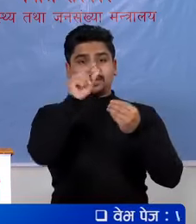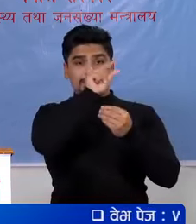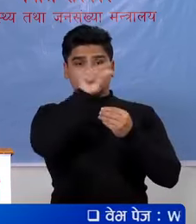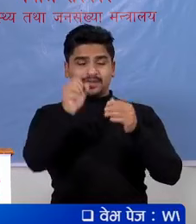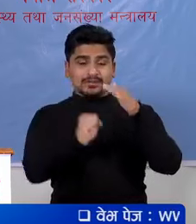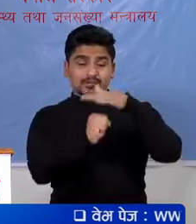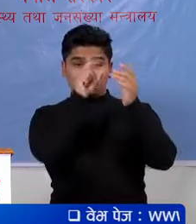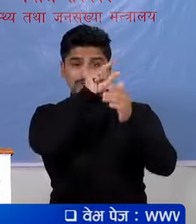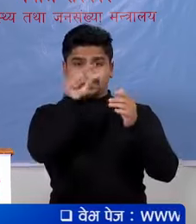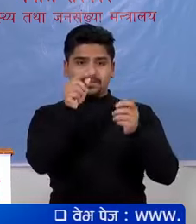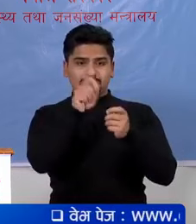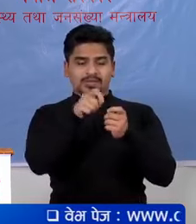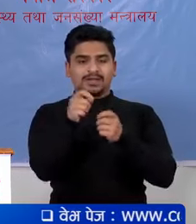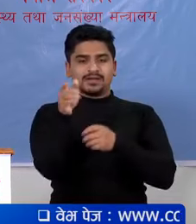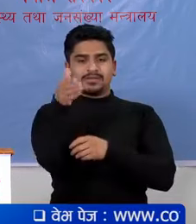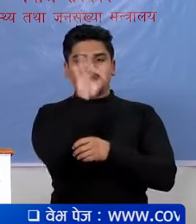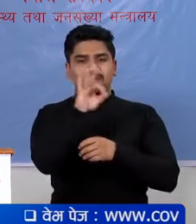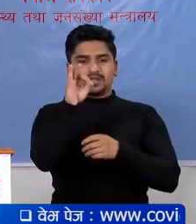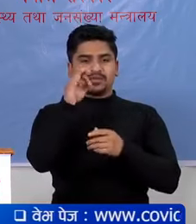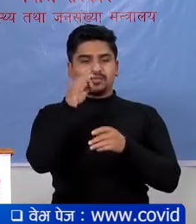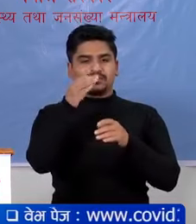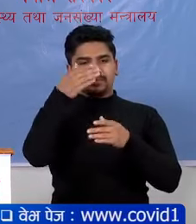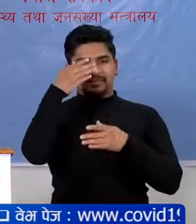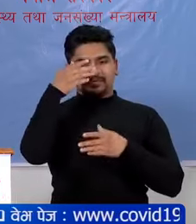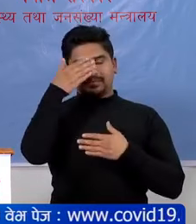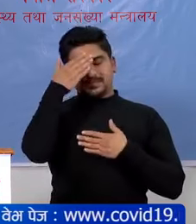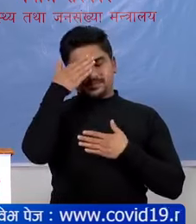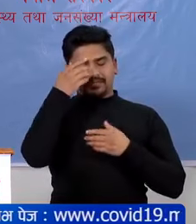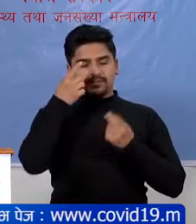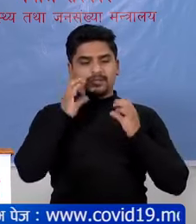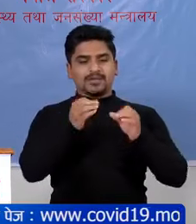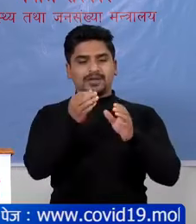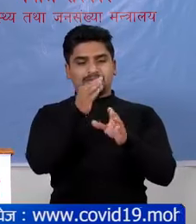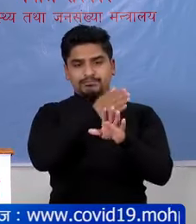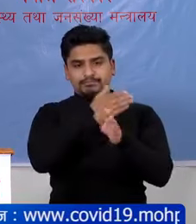समाचार बनाई मानने मन्तजिव को सवेतर अत्यागरने कोबीट 19 को